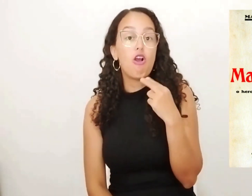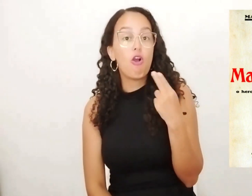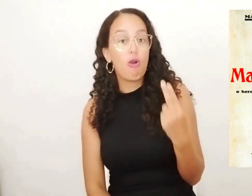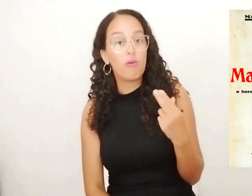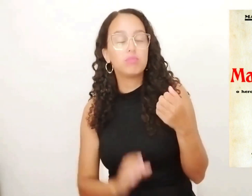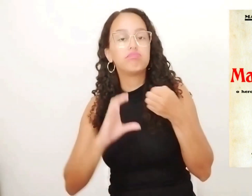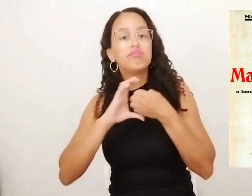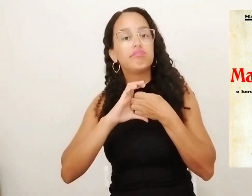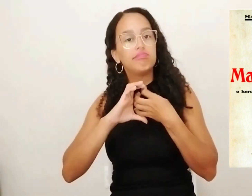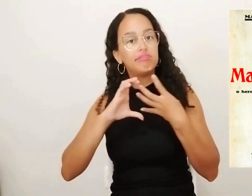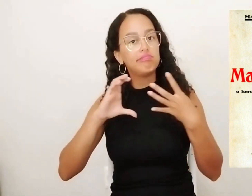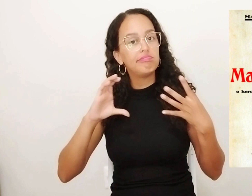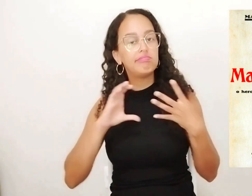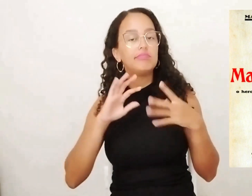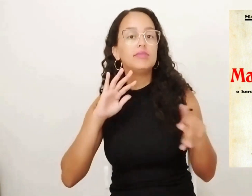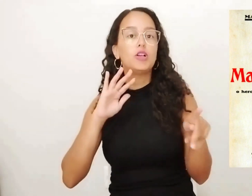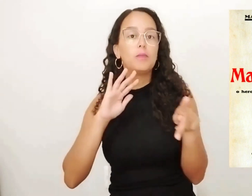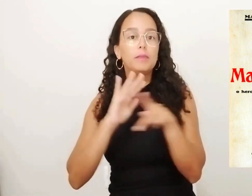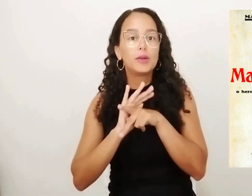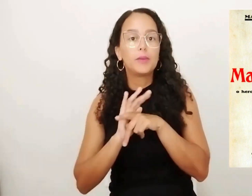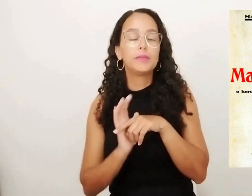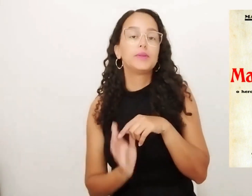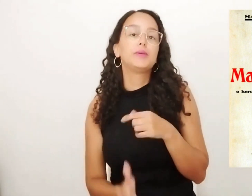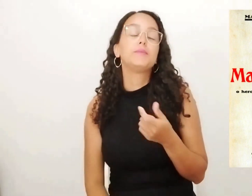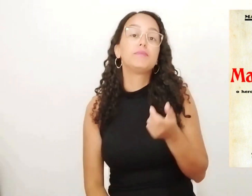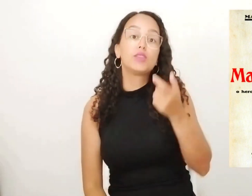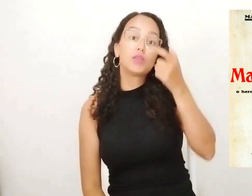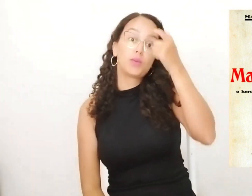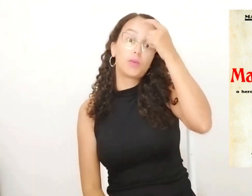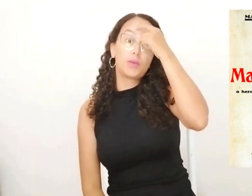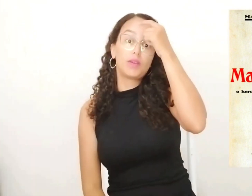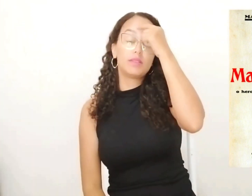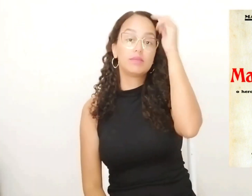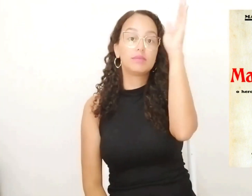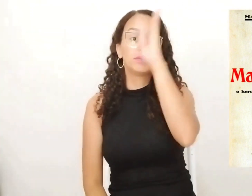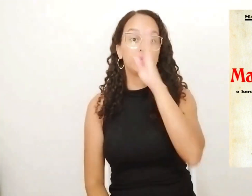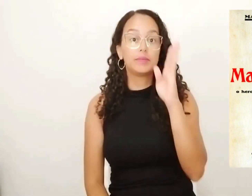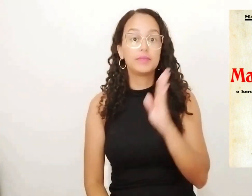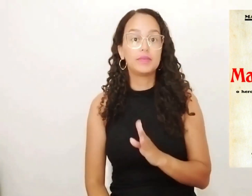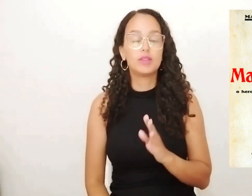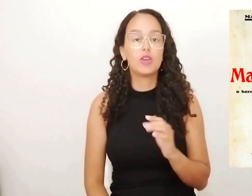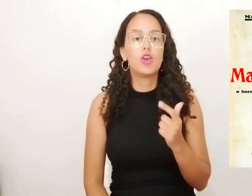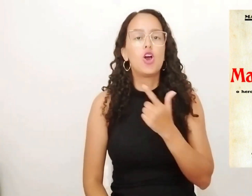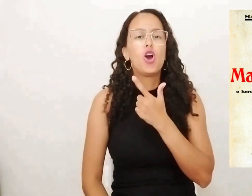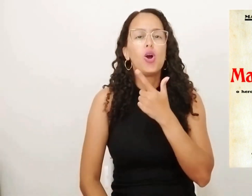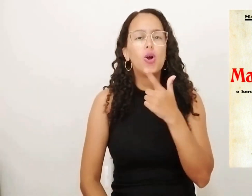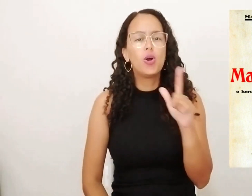todo o enredo e têm um papel importante para o desenvolvimento do livro.